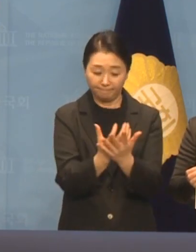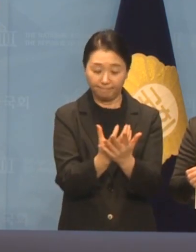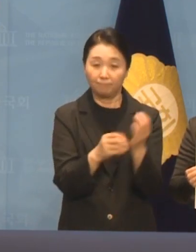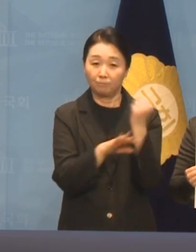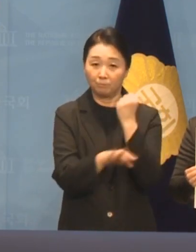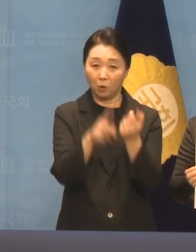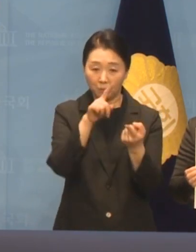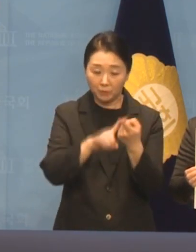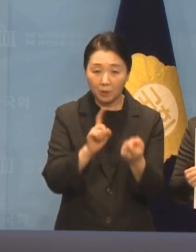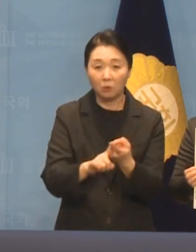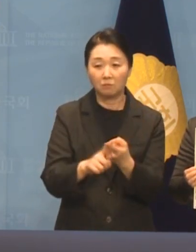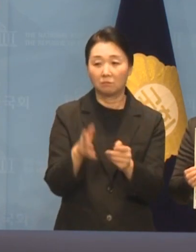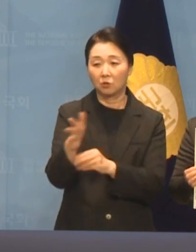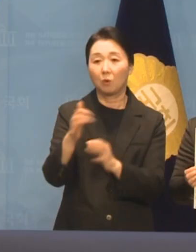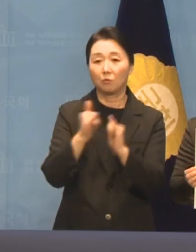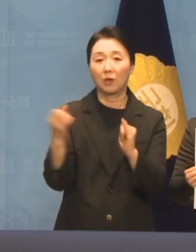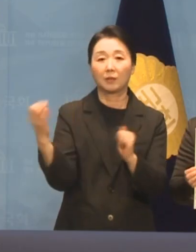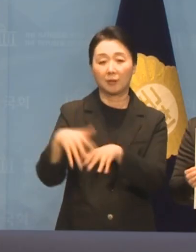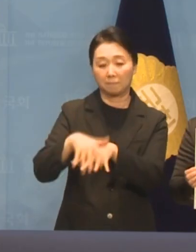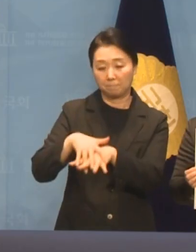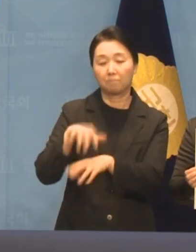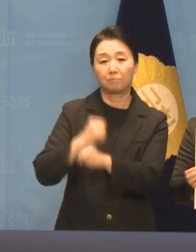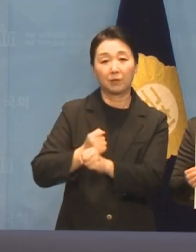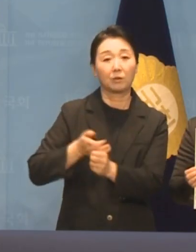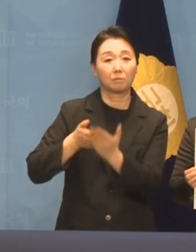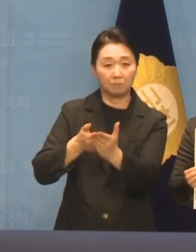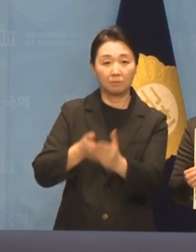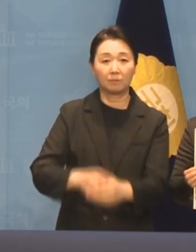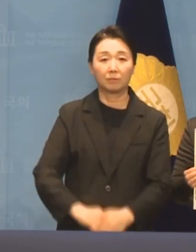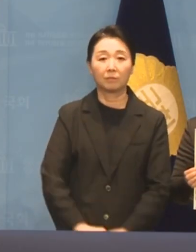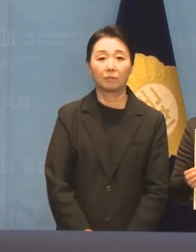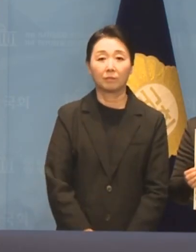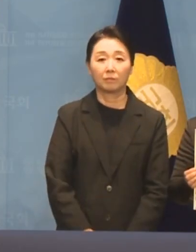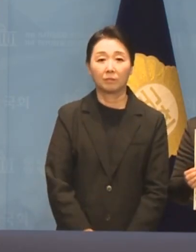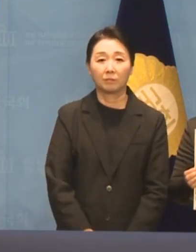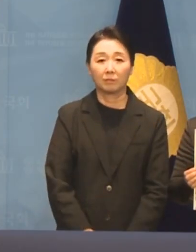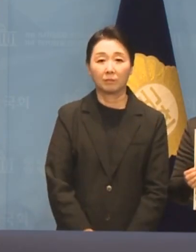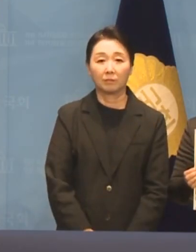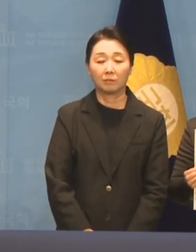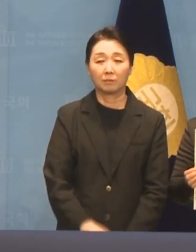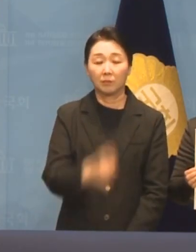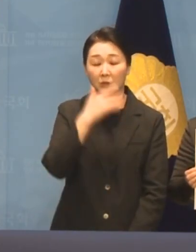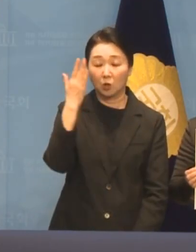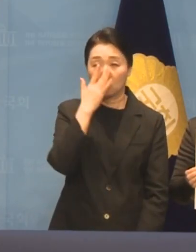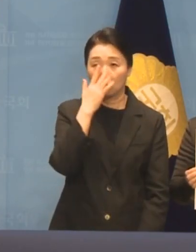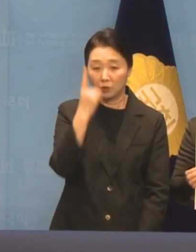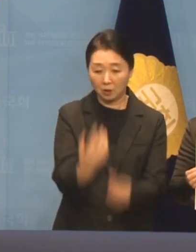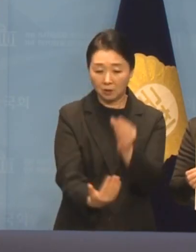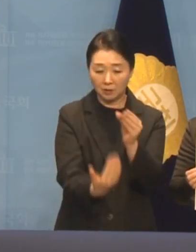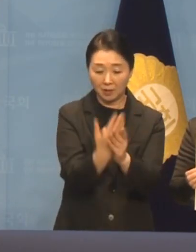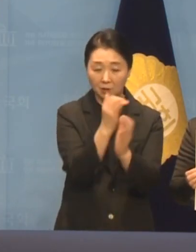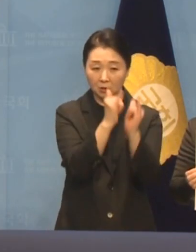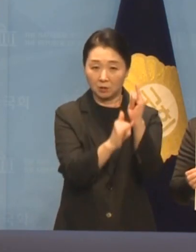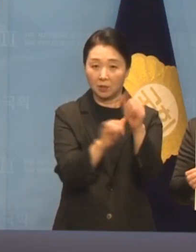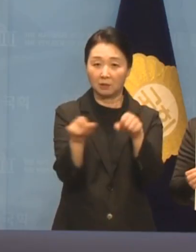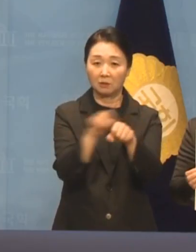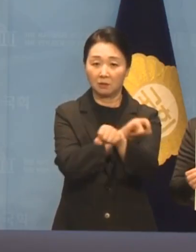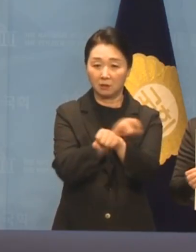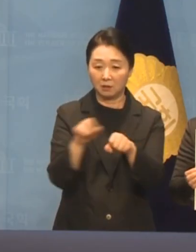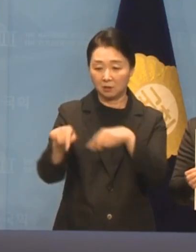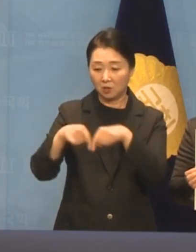전문가들로 기획단을 재구성하라. 여순 사건의 역사는 특정한 정치적 입장에